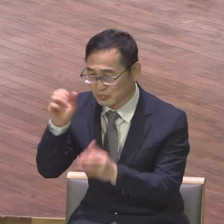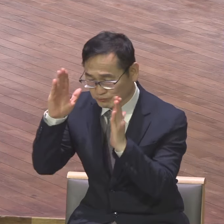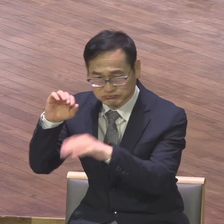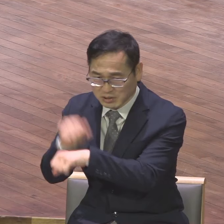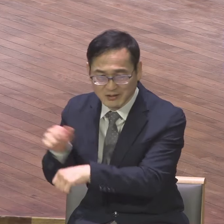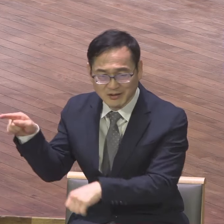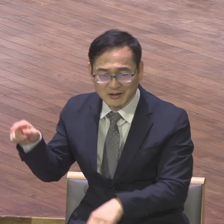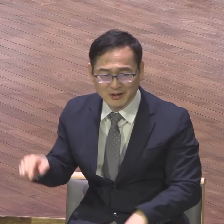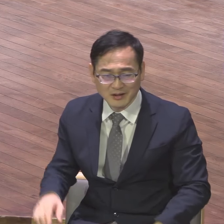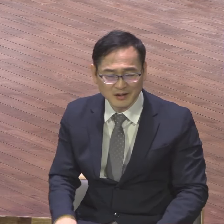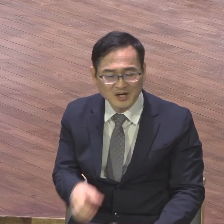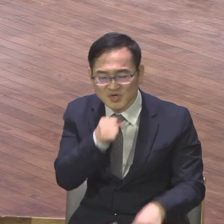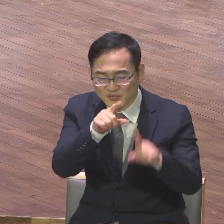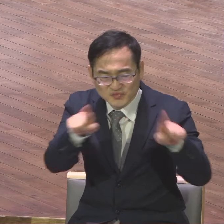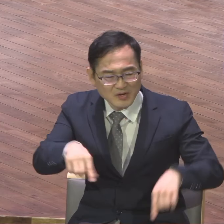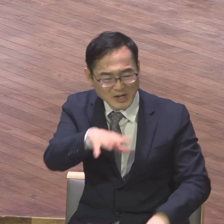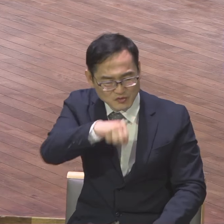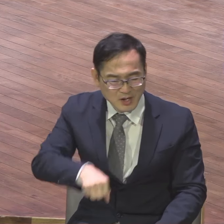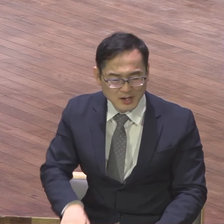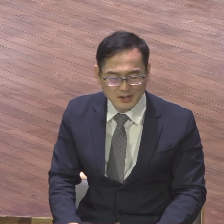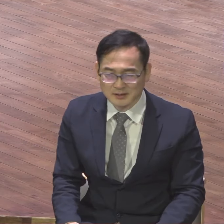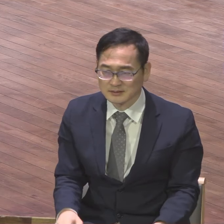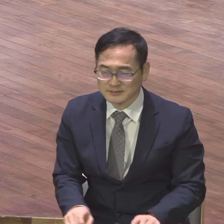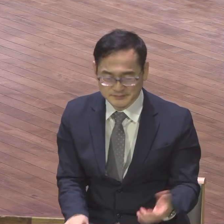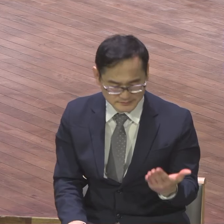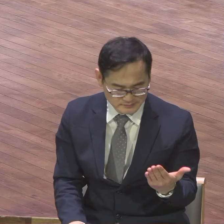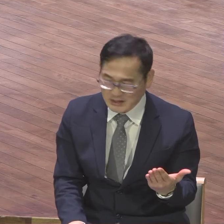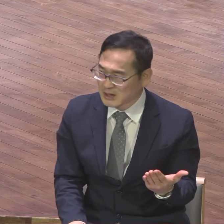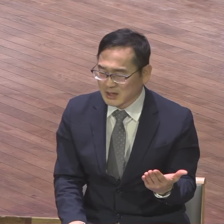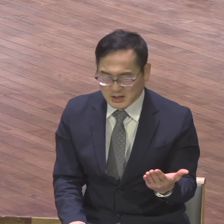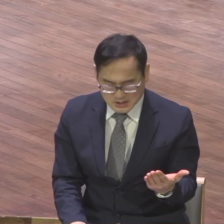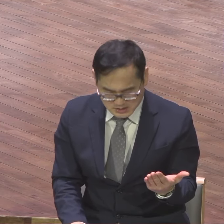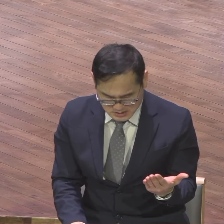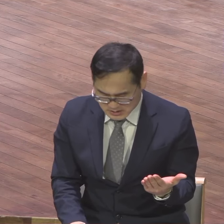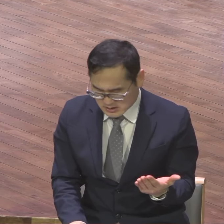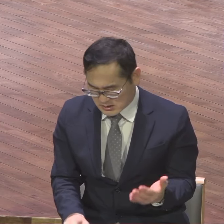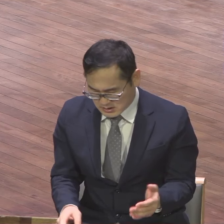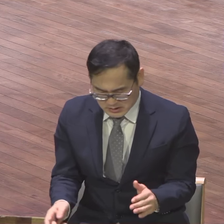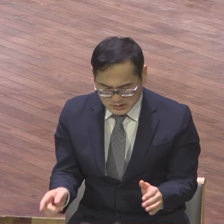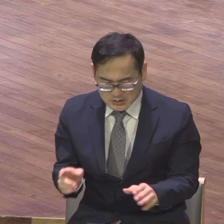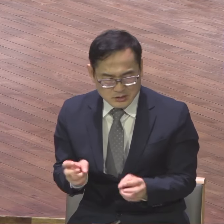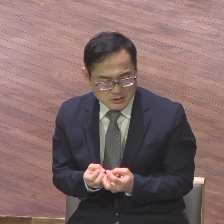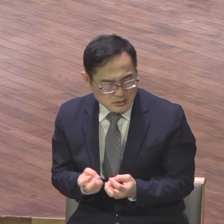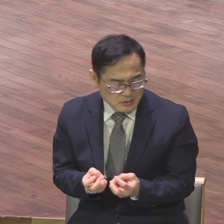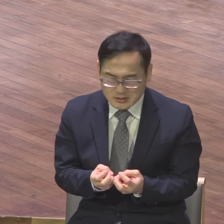그러면 성적표만 가져오는 날은 우리 벌벌 떠는 거요. 떠는 거요.